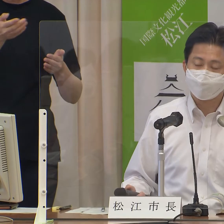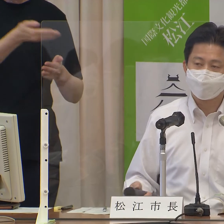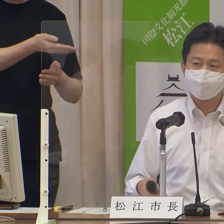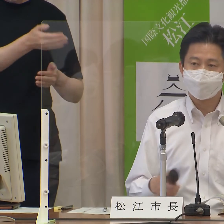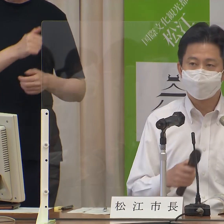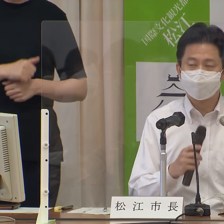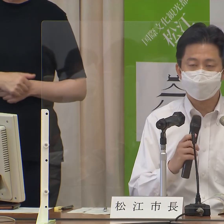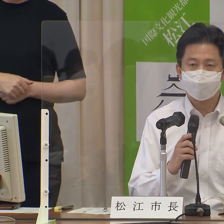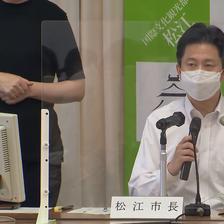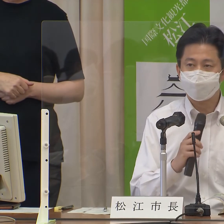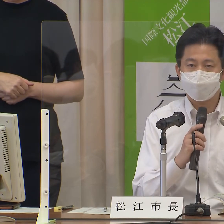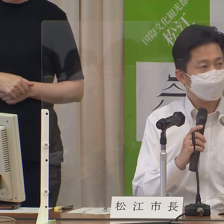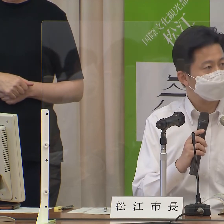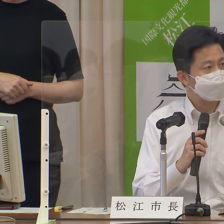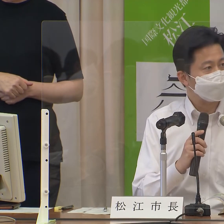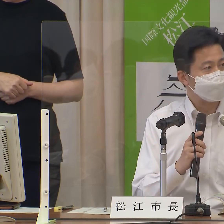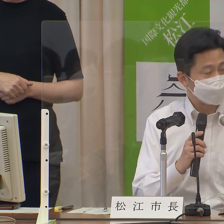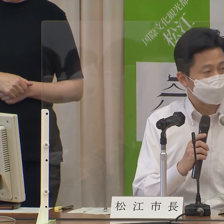です